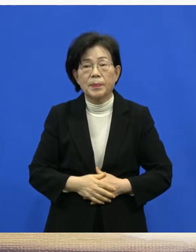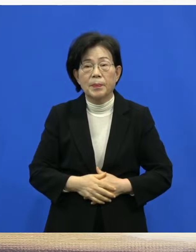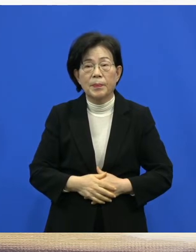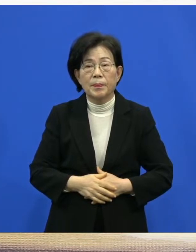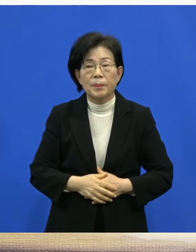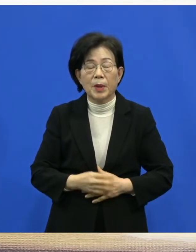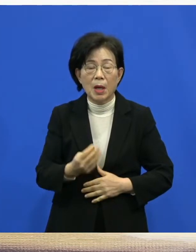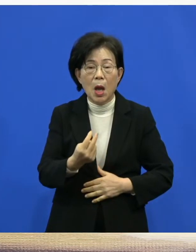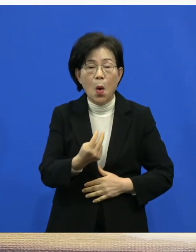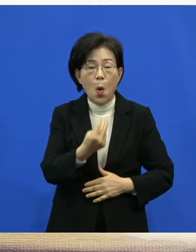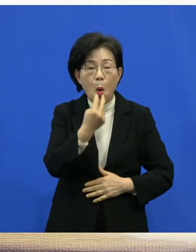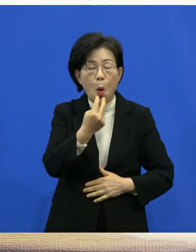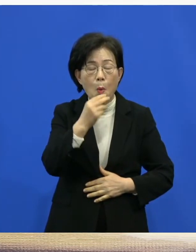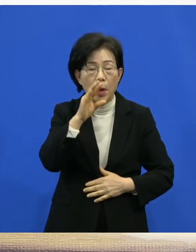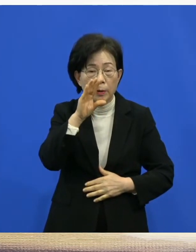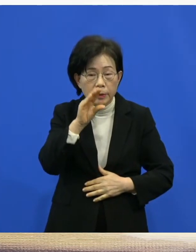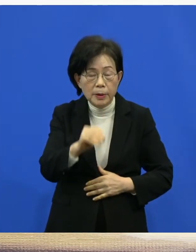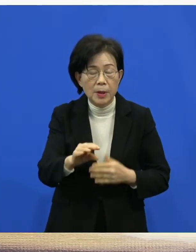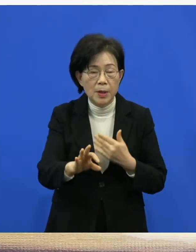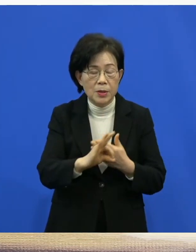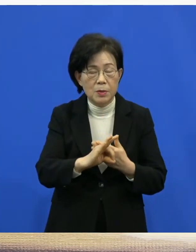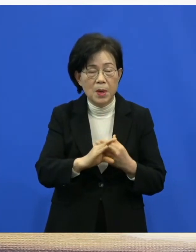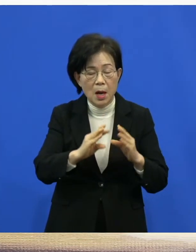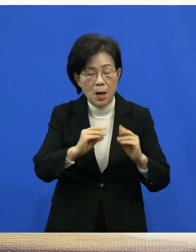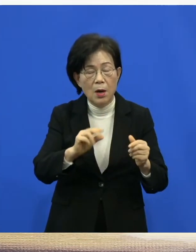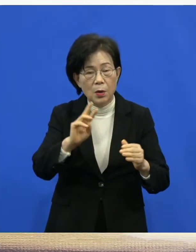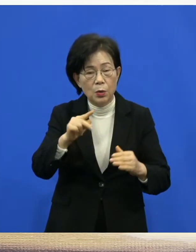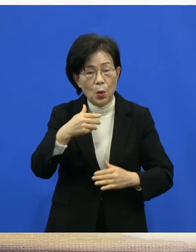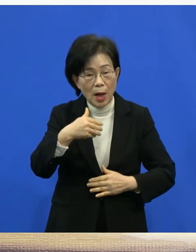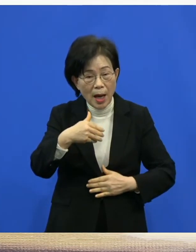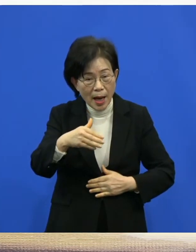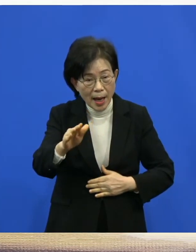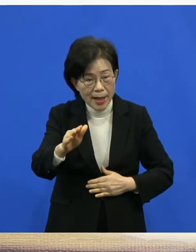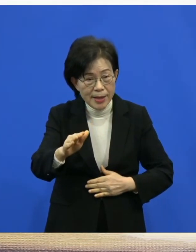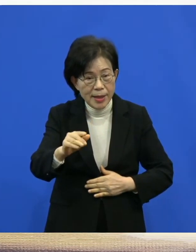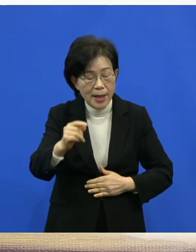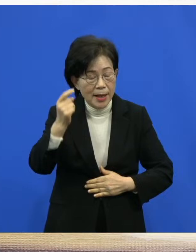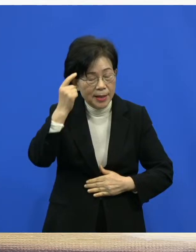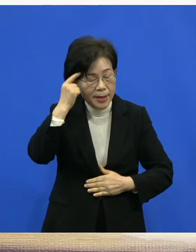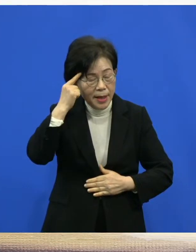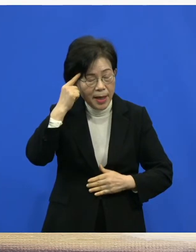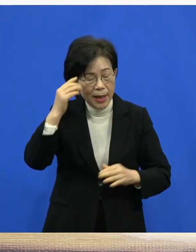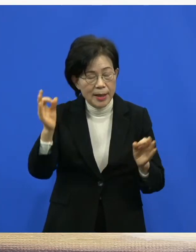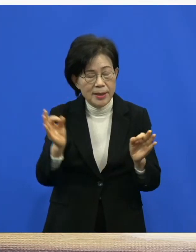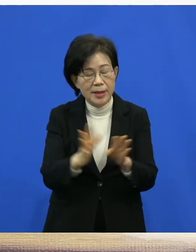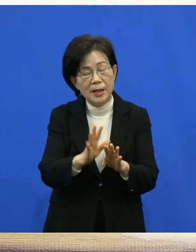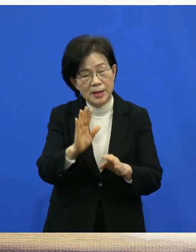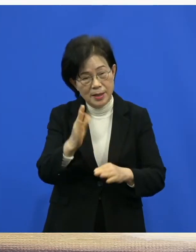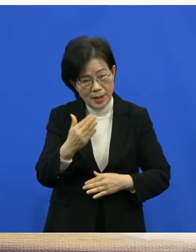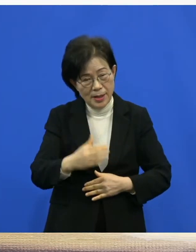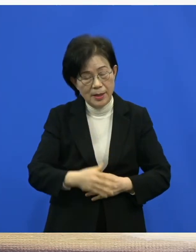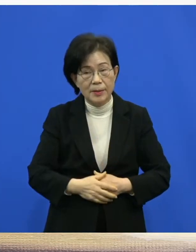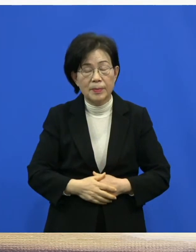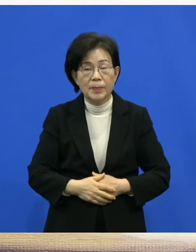그의 호흡이 끊어지면 흙으로 돌아가서 그날에 그의 생각에 소멸하려.